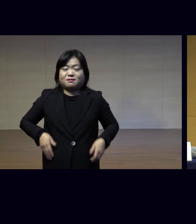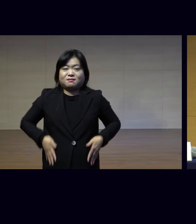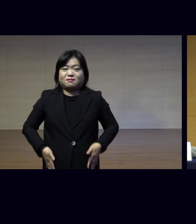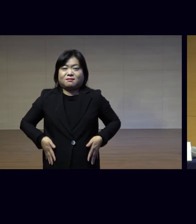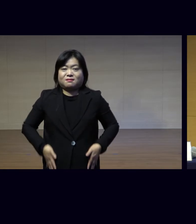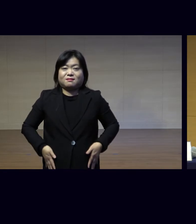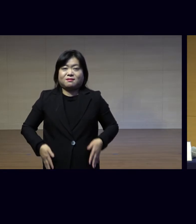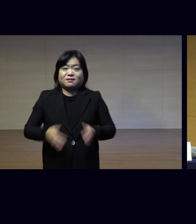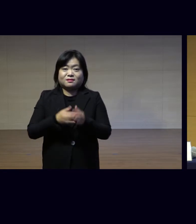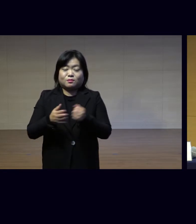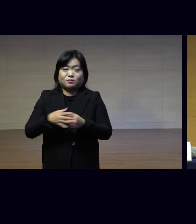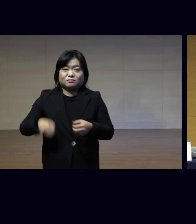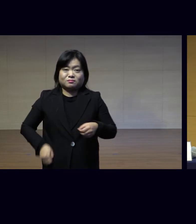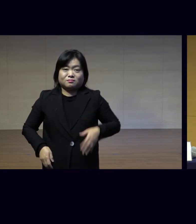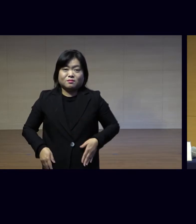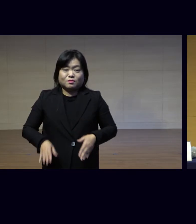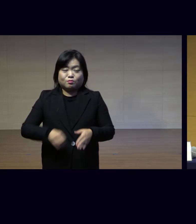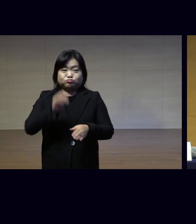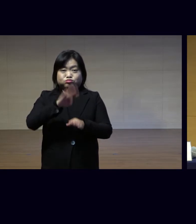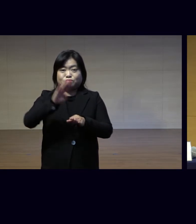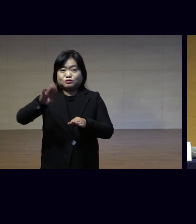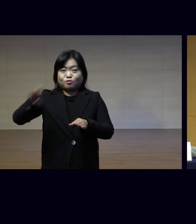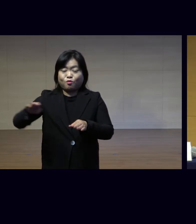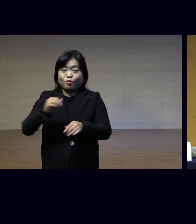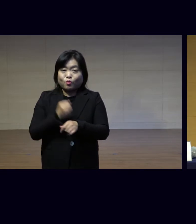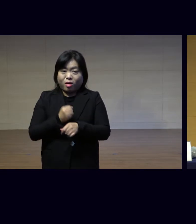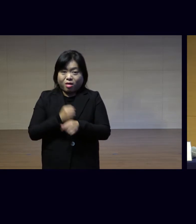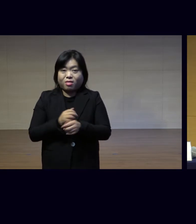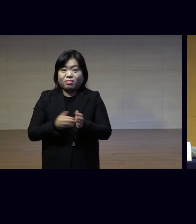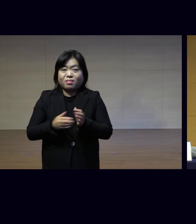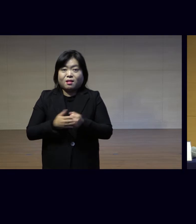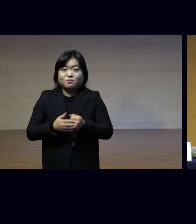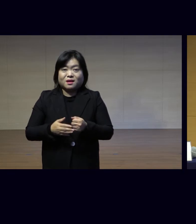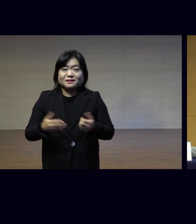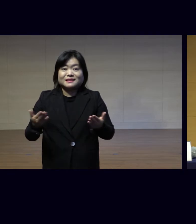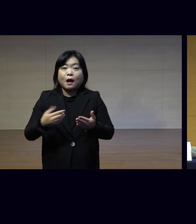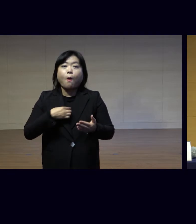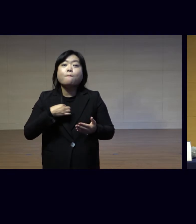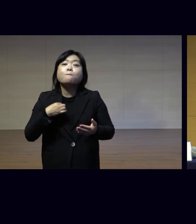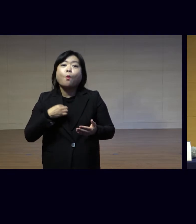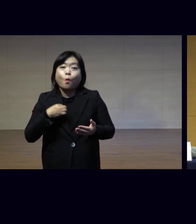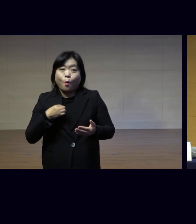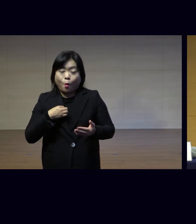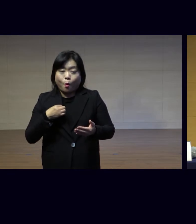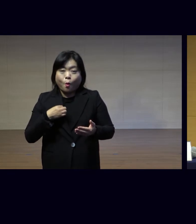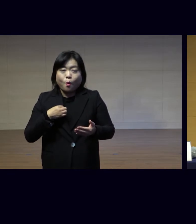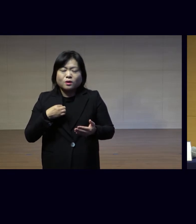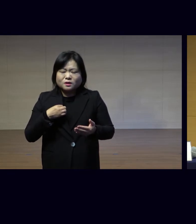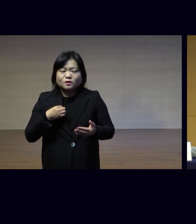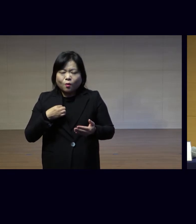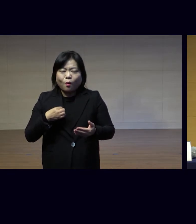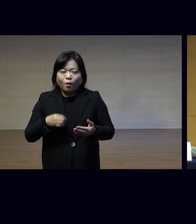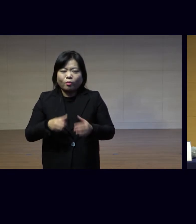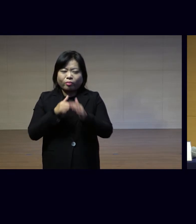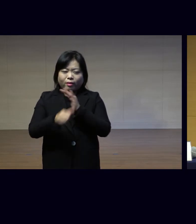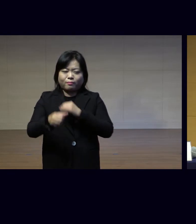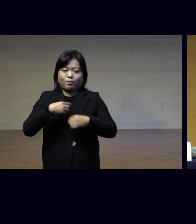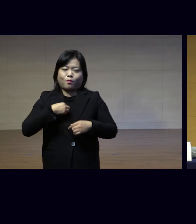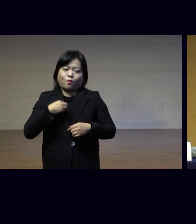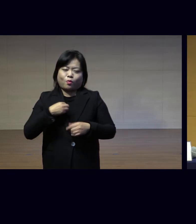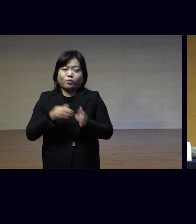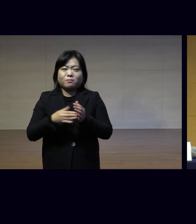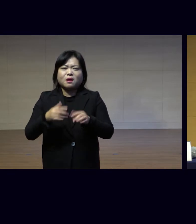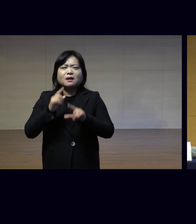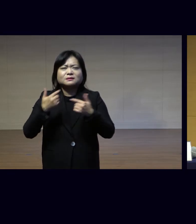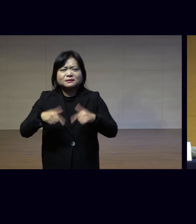여기다 썼던 거 이렇게 갖다 우려 붙이고 뭐 이런 작업해서 이게 이 사람의 작업복이라 이 사람의 트레이드 마크입니다. 그래서 우선 그